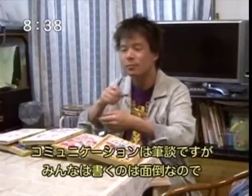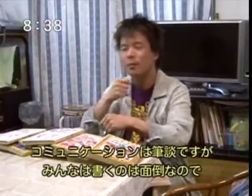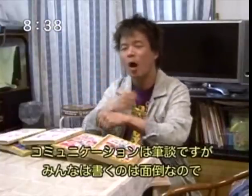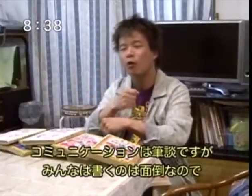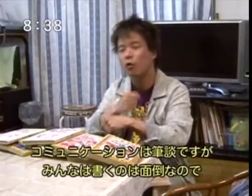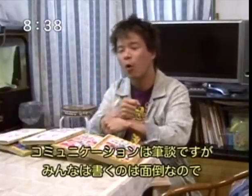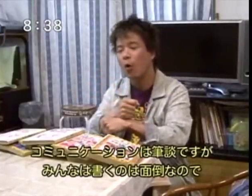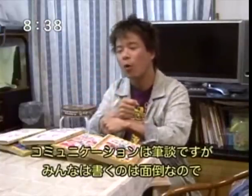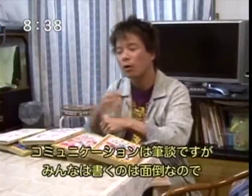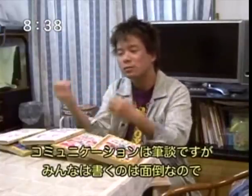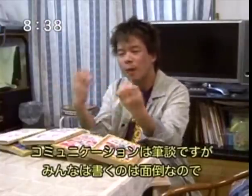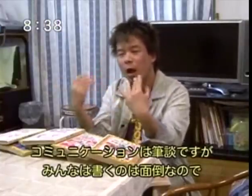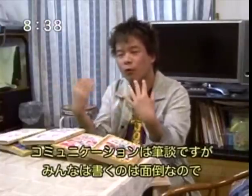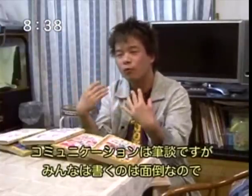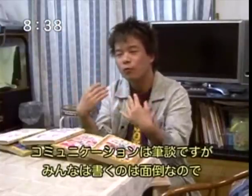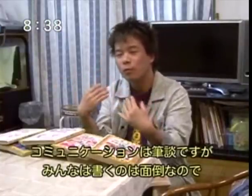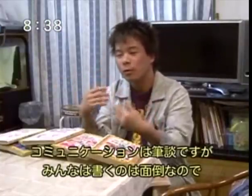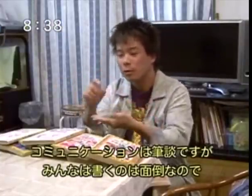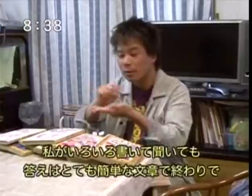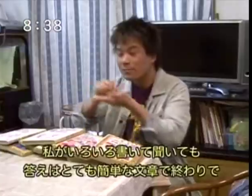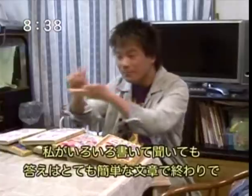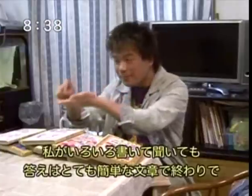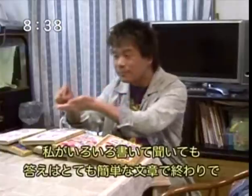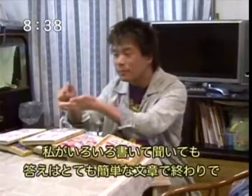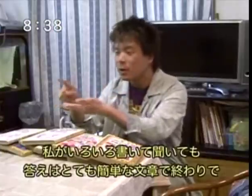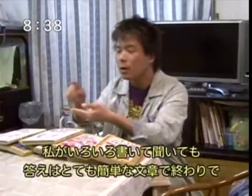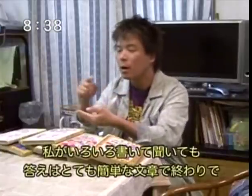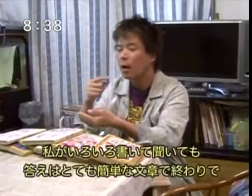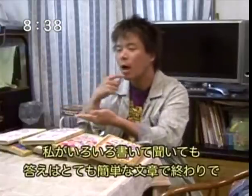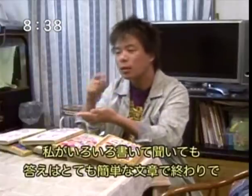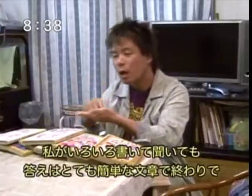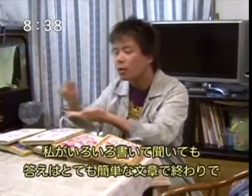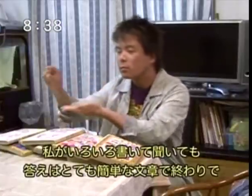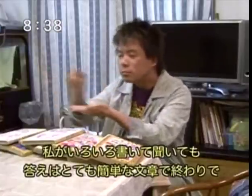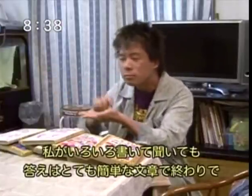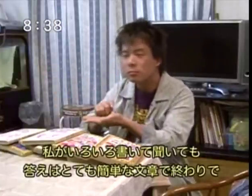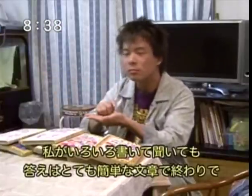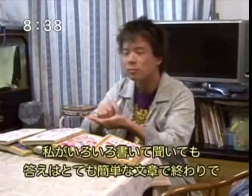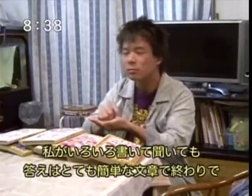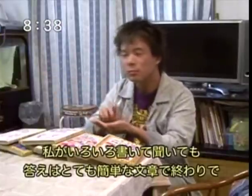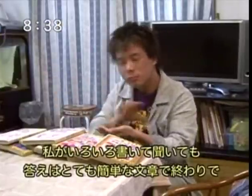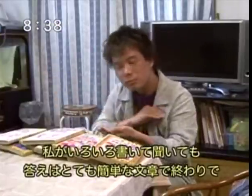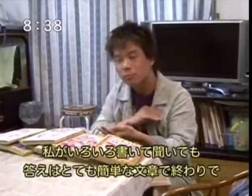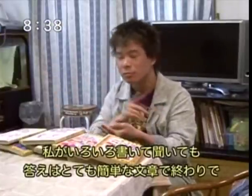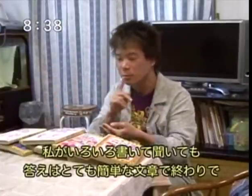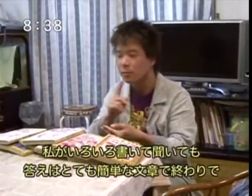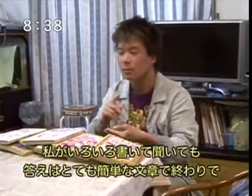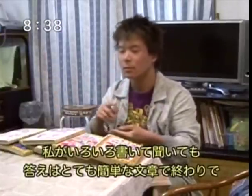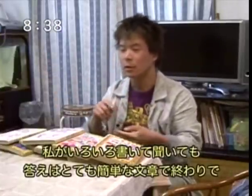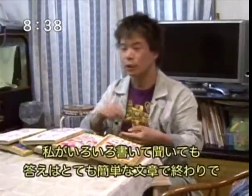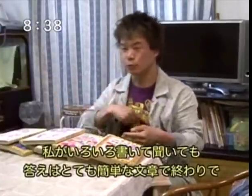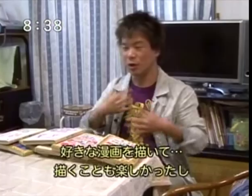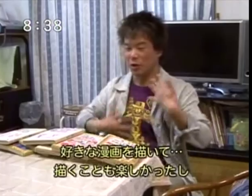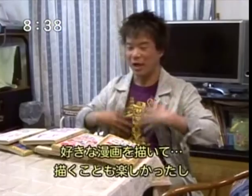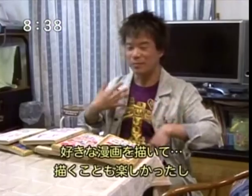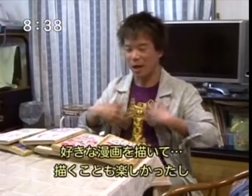が、みんなは書くのは面倒なので、私がいろいろ書いて聞いても答えはとても簡単な文章で終わりで